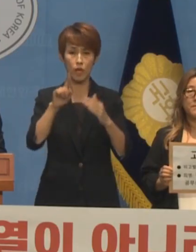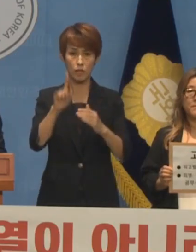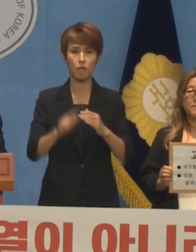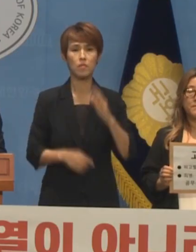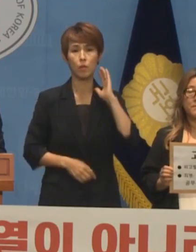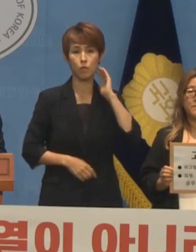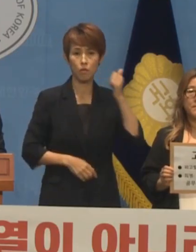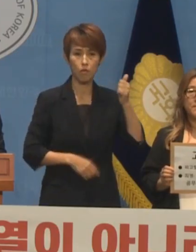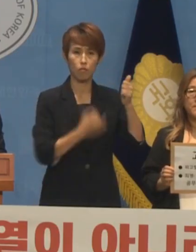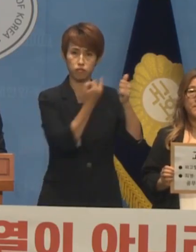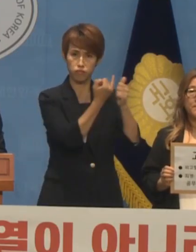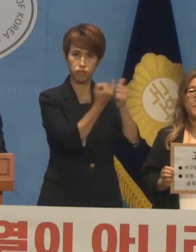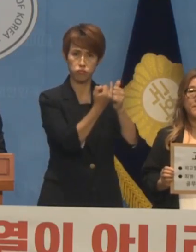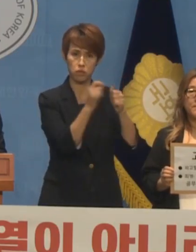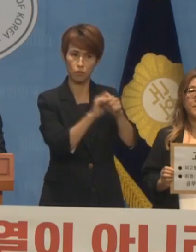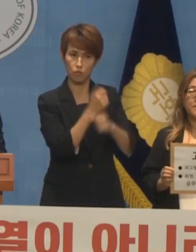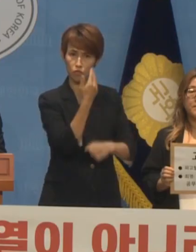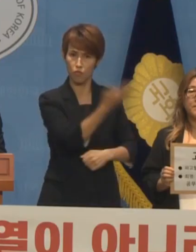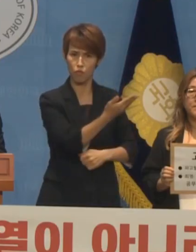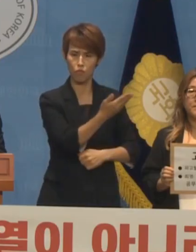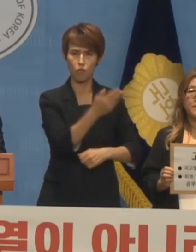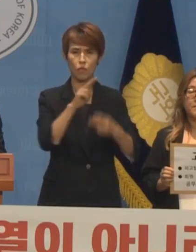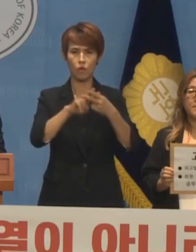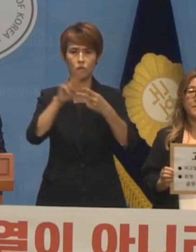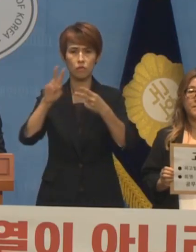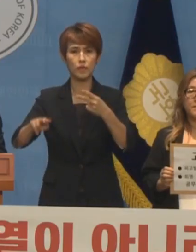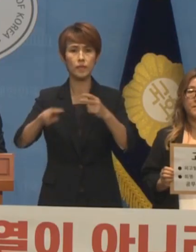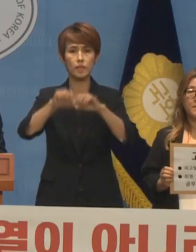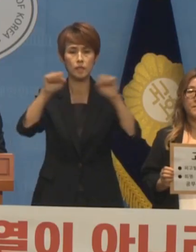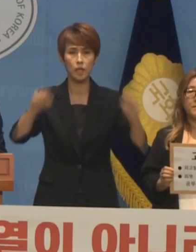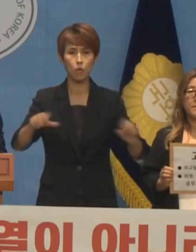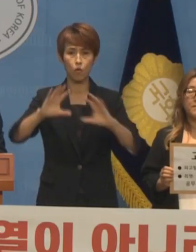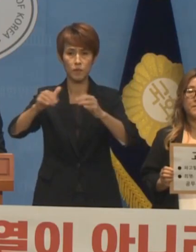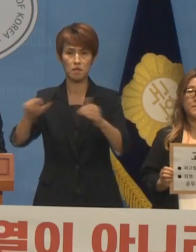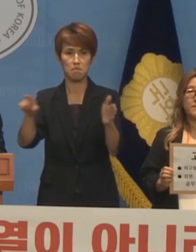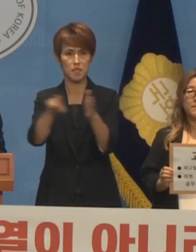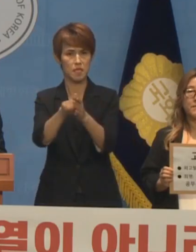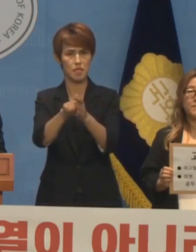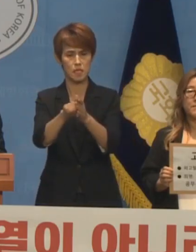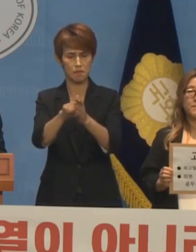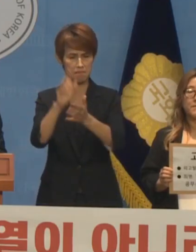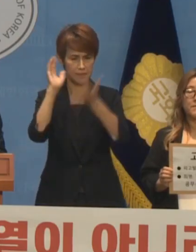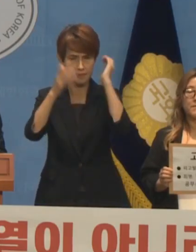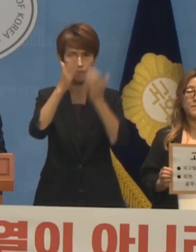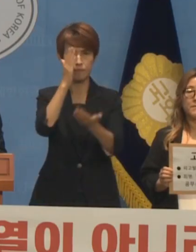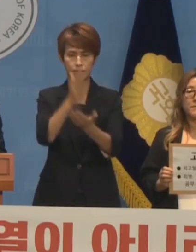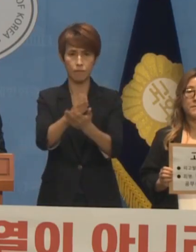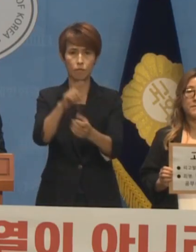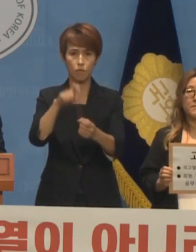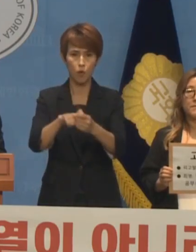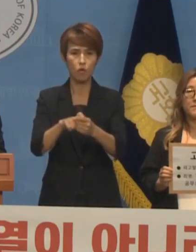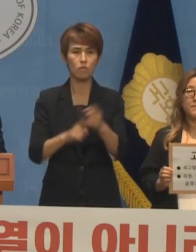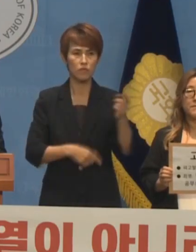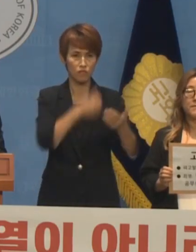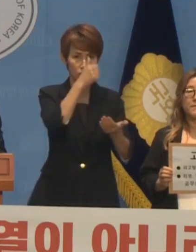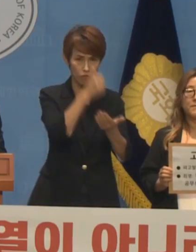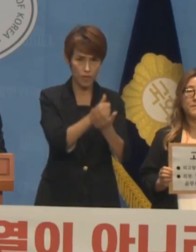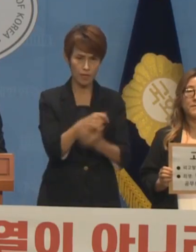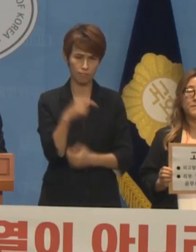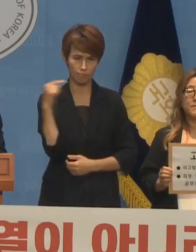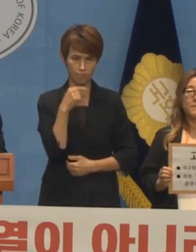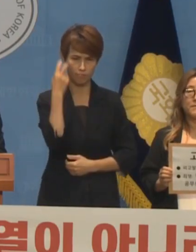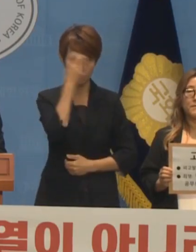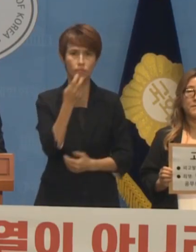영부인에게는 달리 적용되어 형사사법 시스템에 대한 국민의 신뢰를 더욱 붕괴시키는 일이 없도록 피고발인들의 혐의에 대해